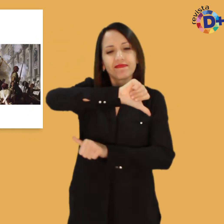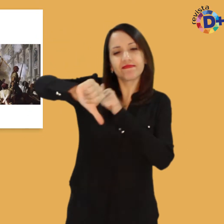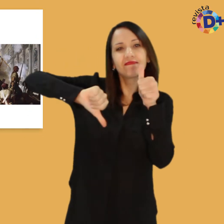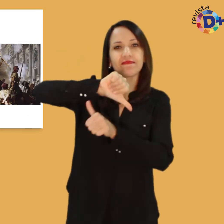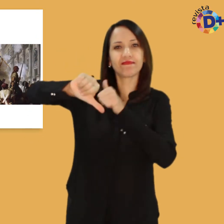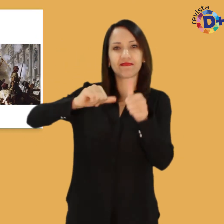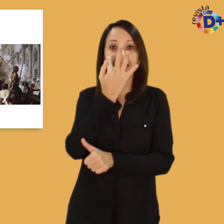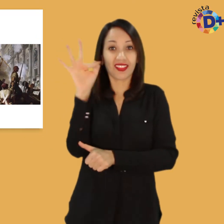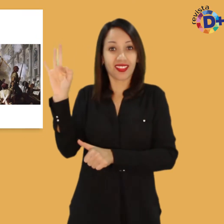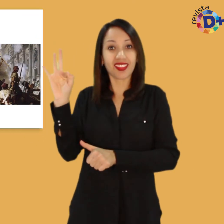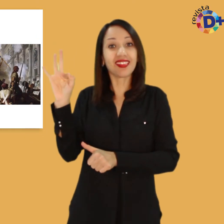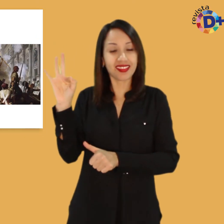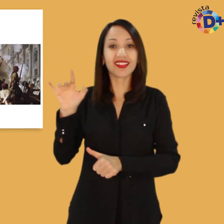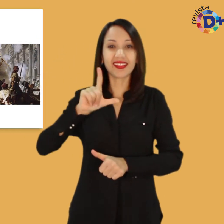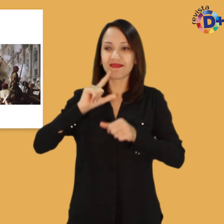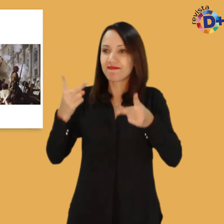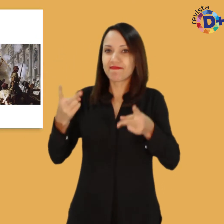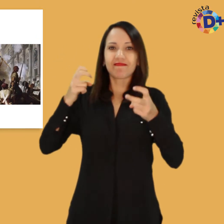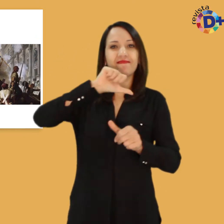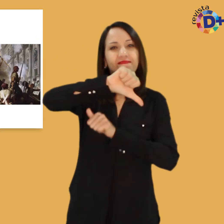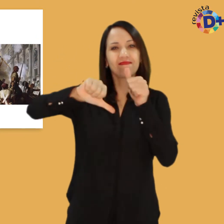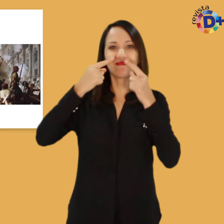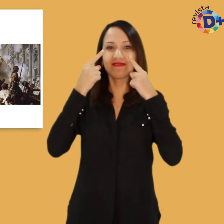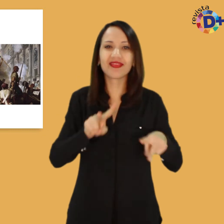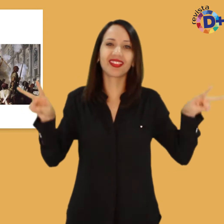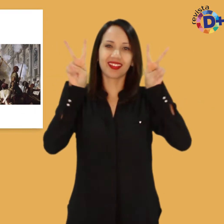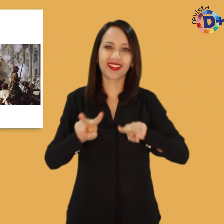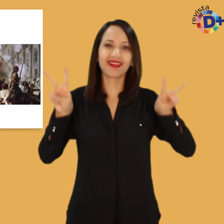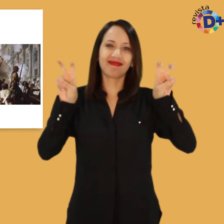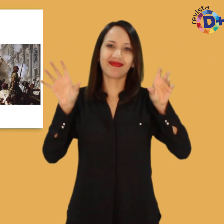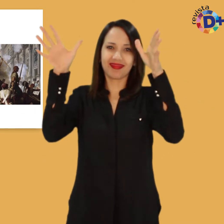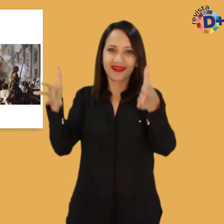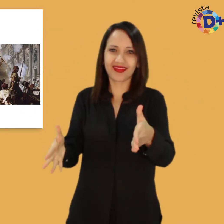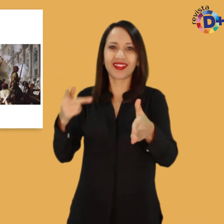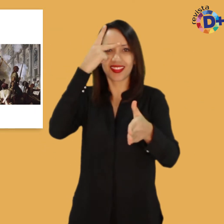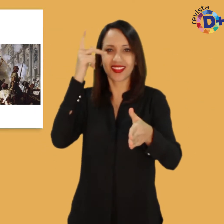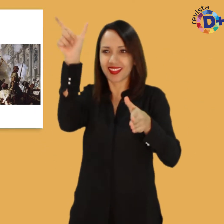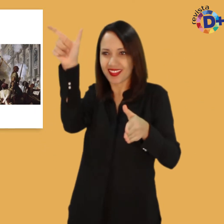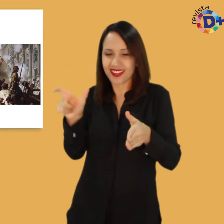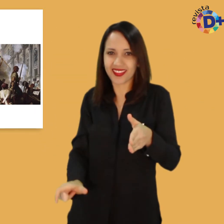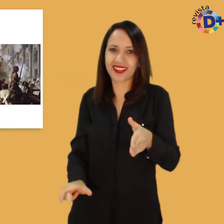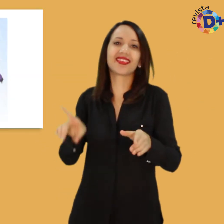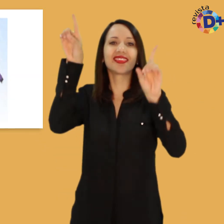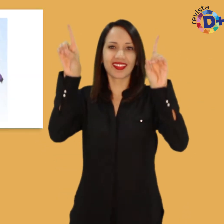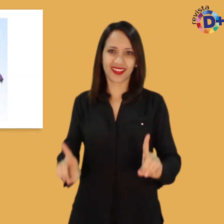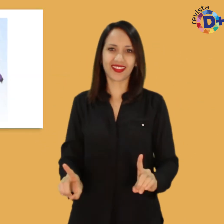que se percebe o início da mudança da visão sobre a pessoa com deficiência. Esta começa